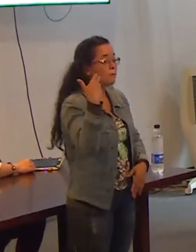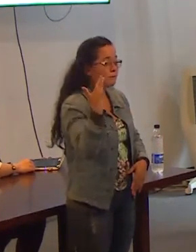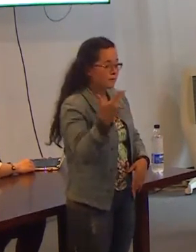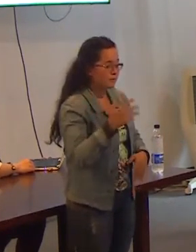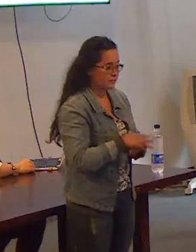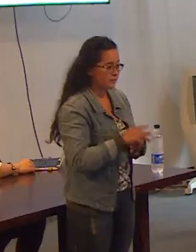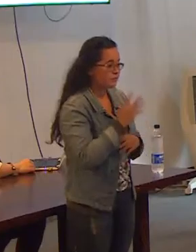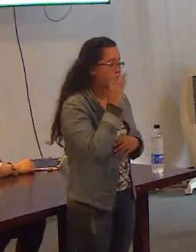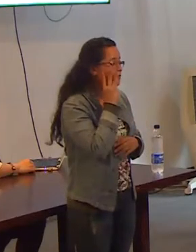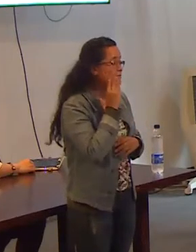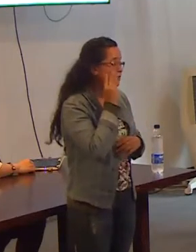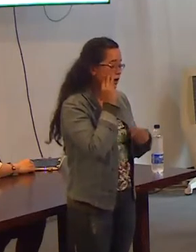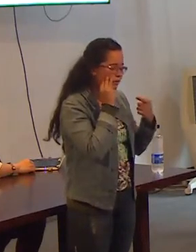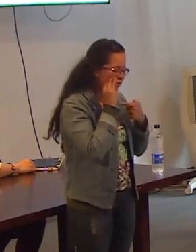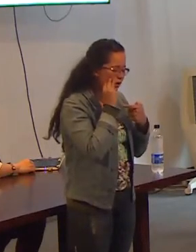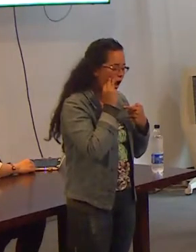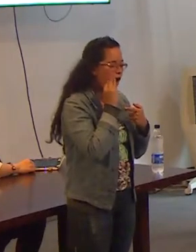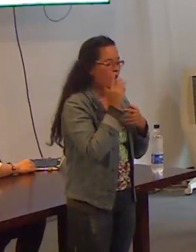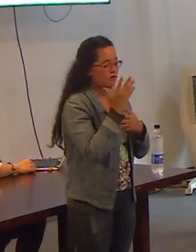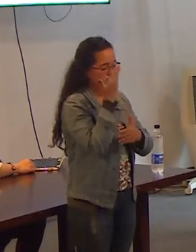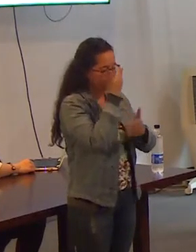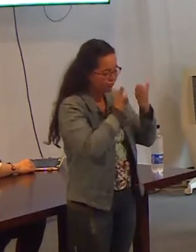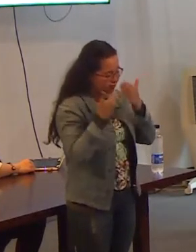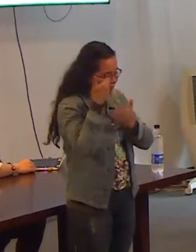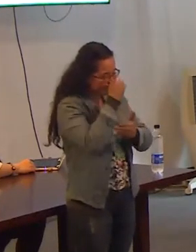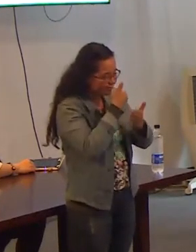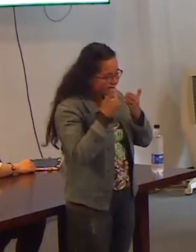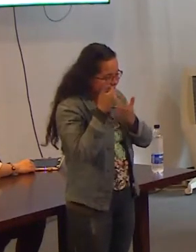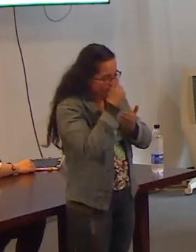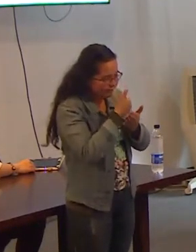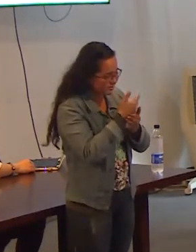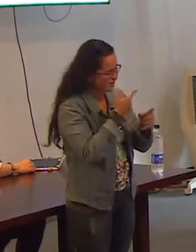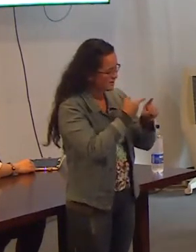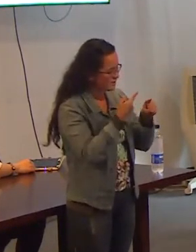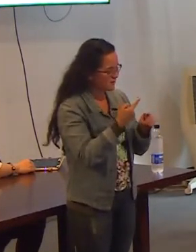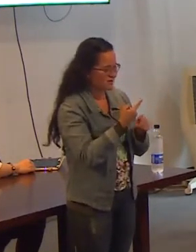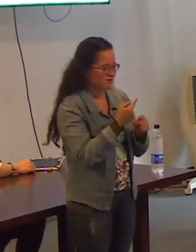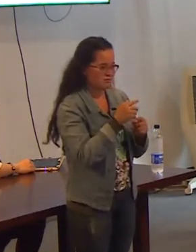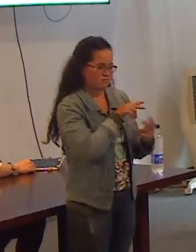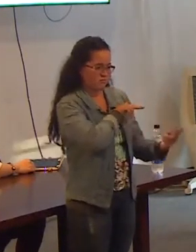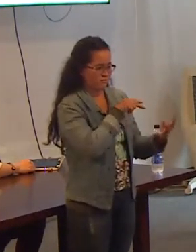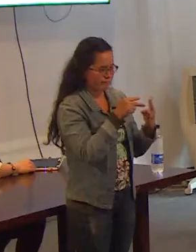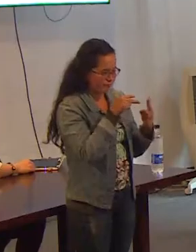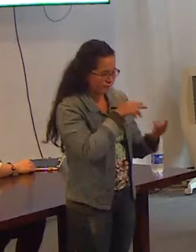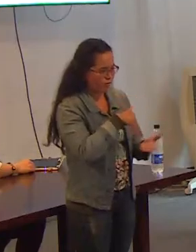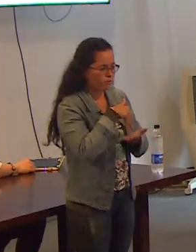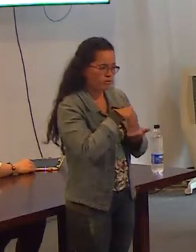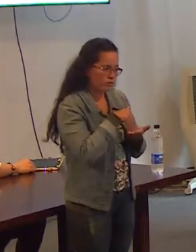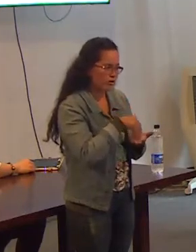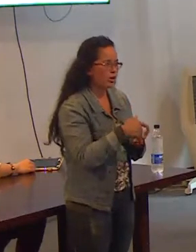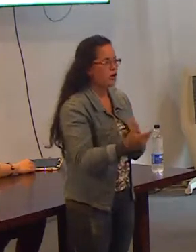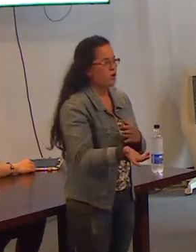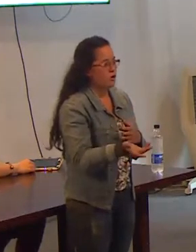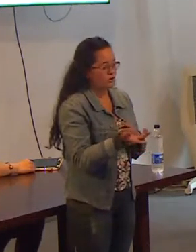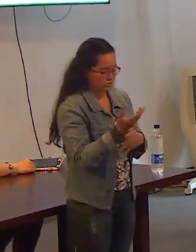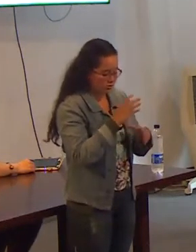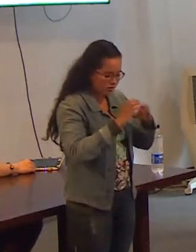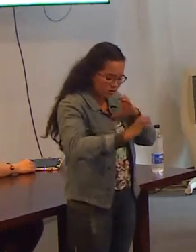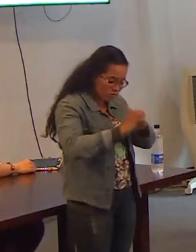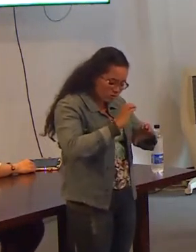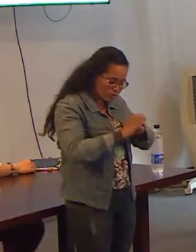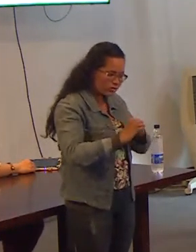experiencia entra a ser analizada desde todas las miradas, desde las actividades, desde la comunicación,